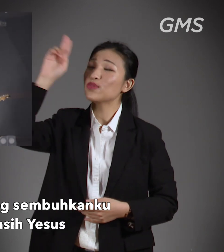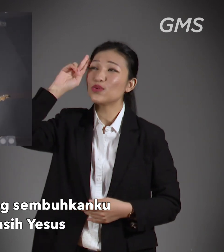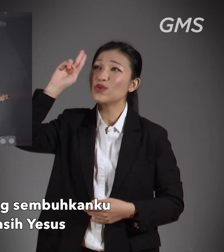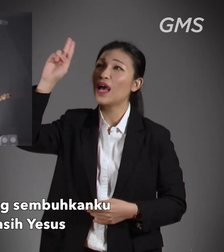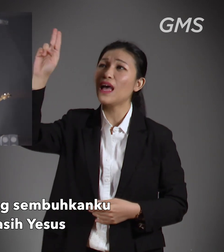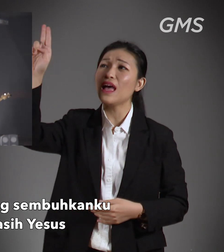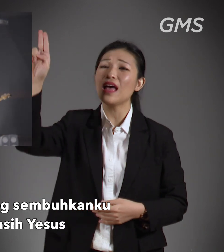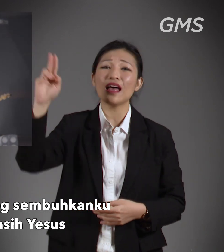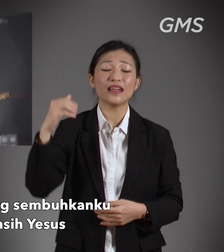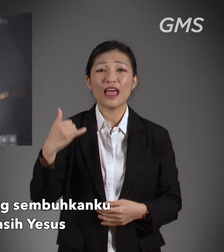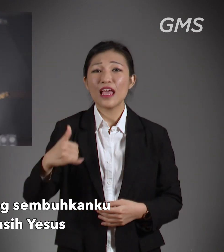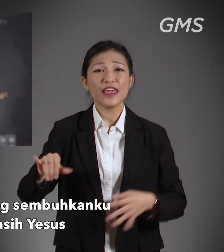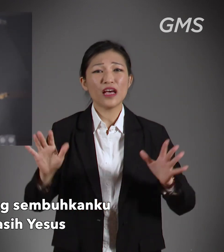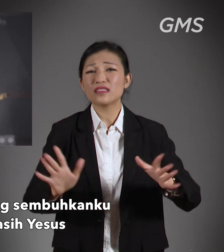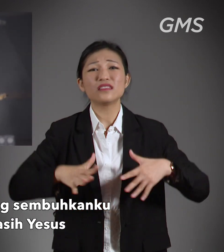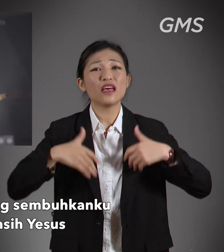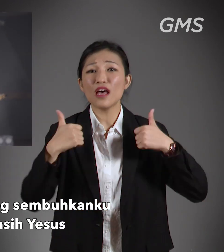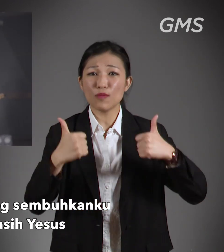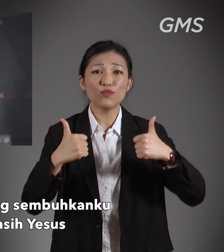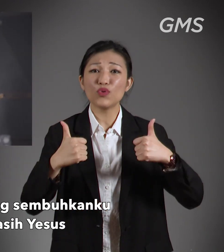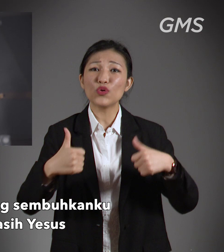Kau Tuhan yang